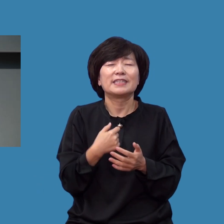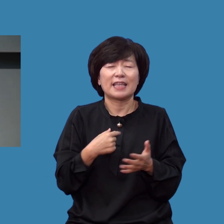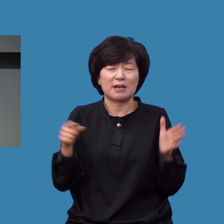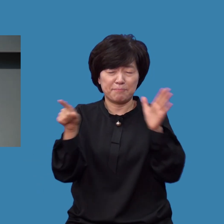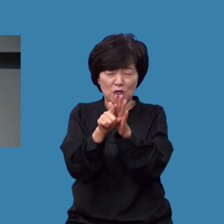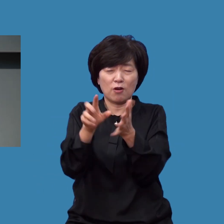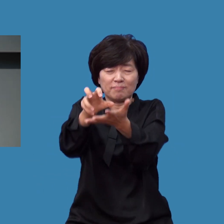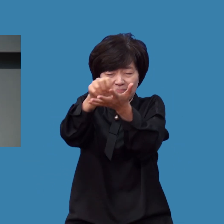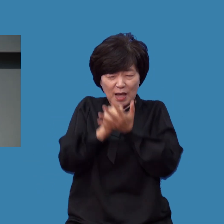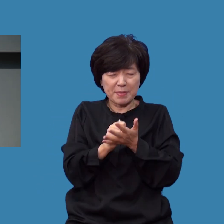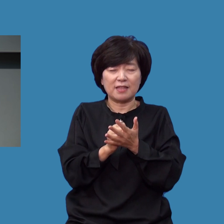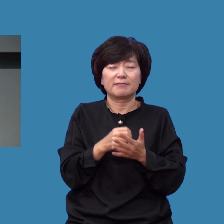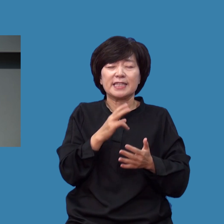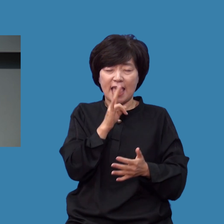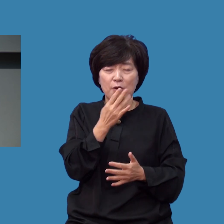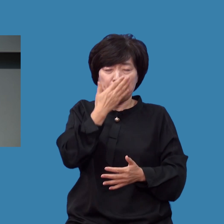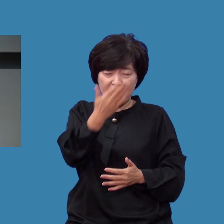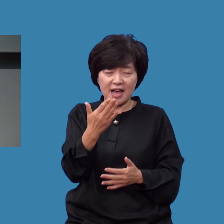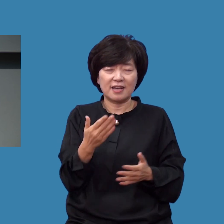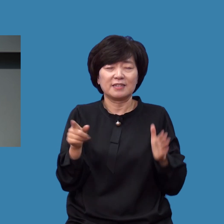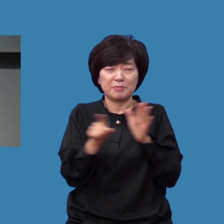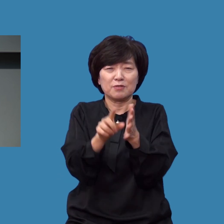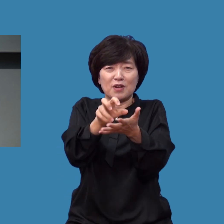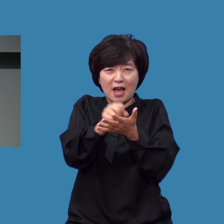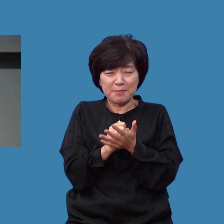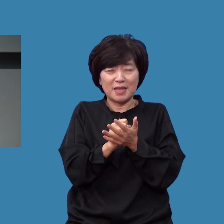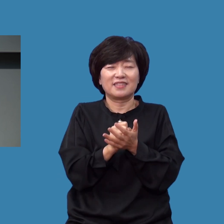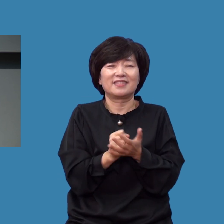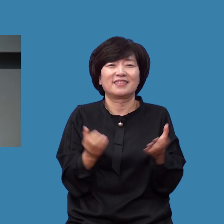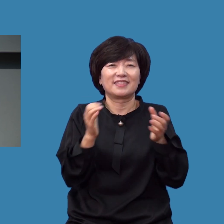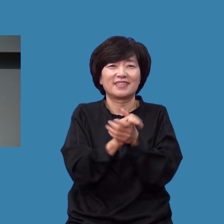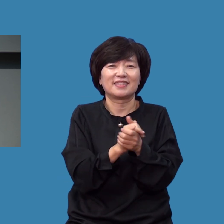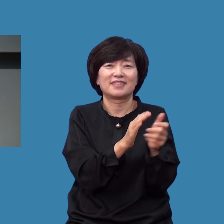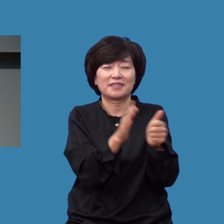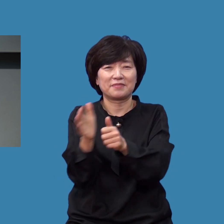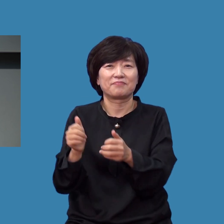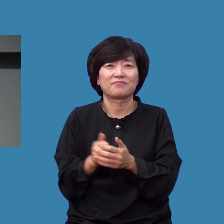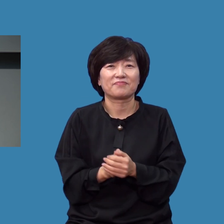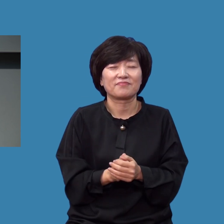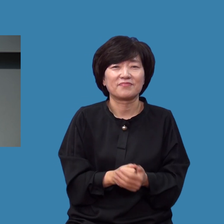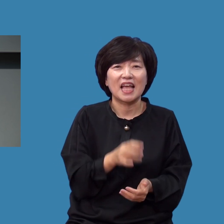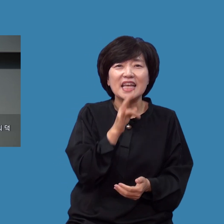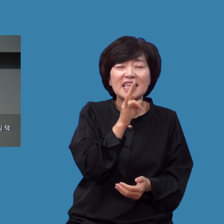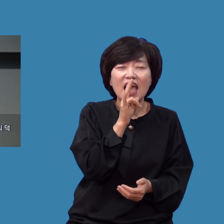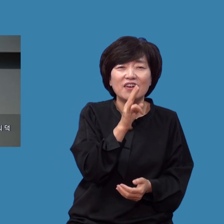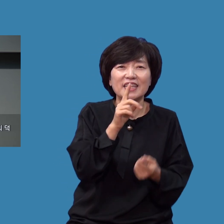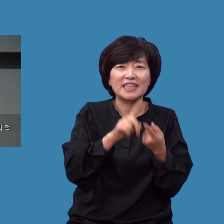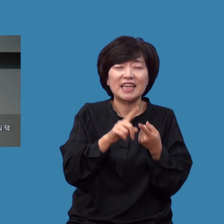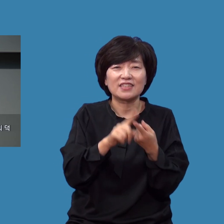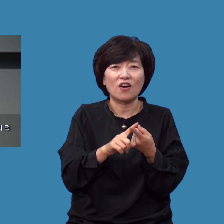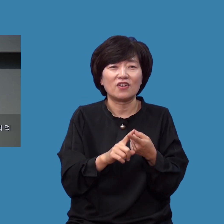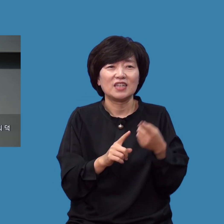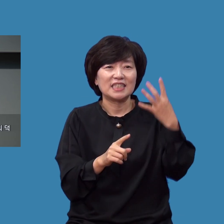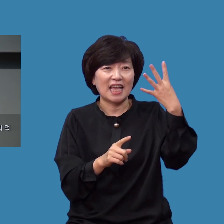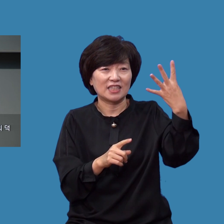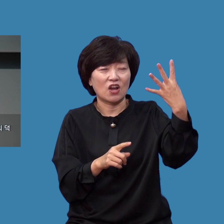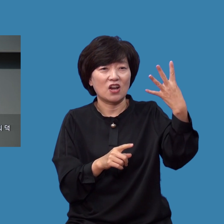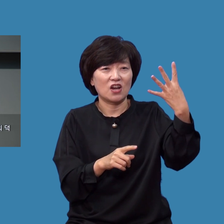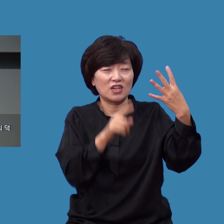바랍니다. 자, 그렇다면 이제 예언에 대한 내용을 조금 더 구체적으로 살펴봅시다. 4절이 이렇게 얘기합니다.